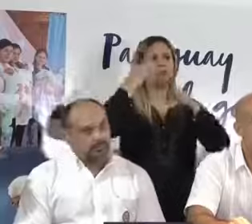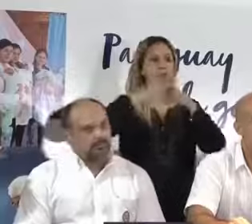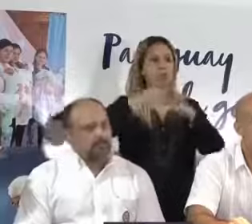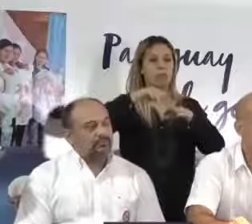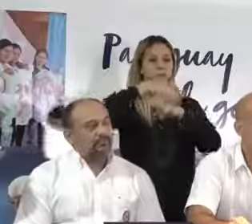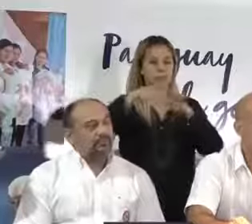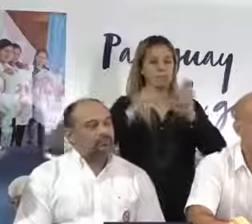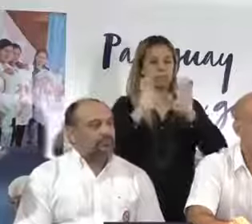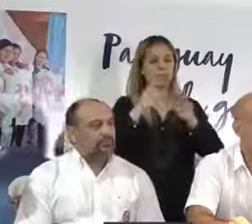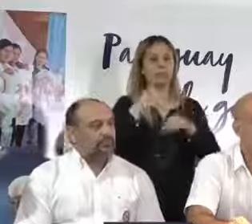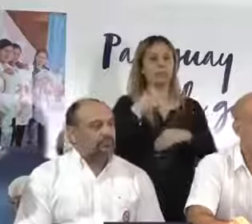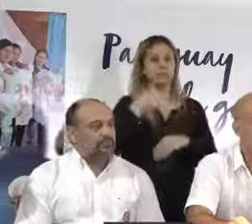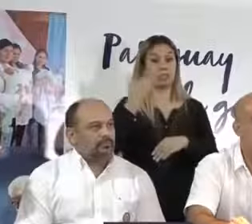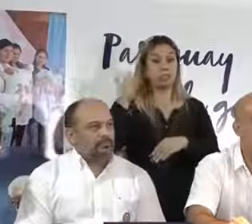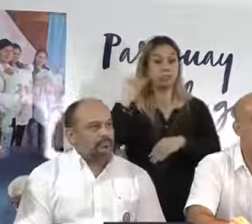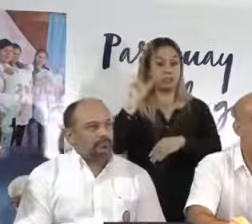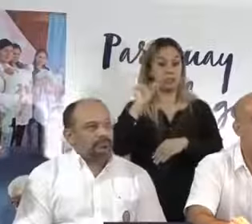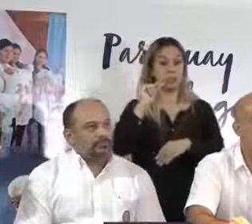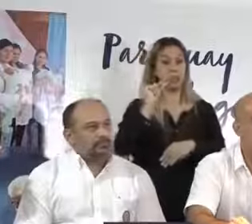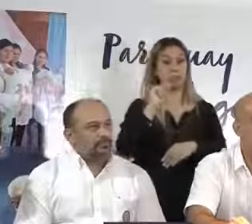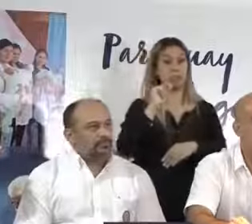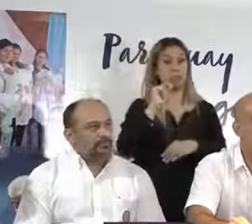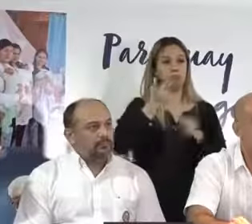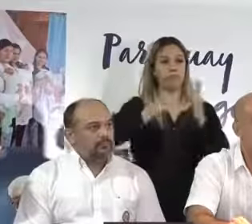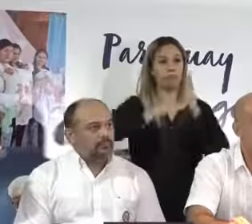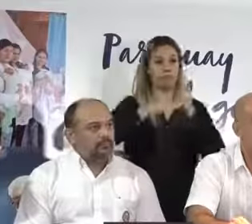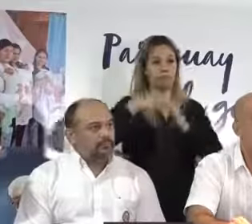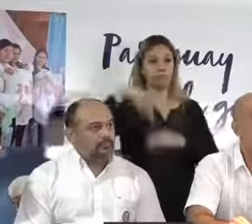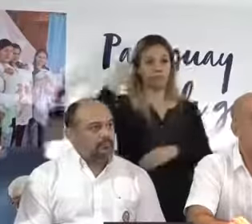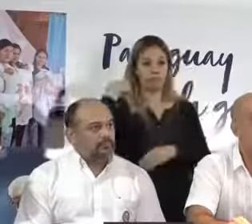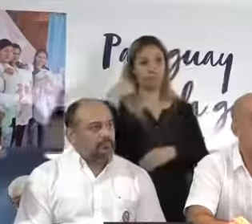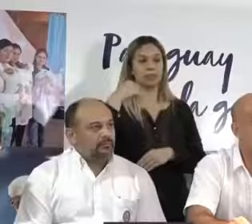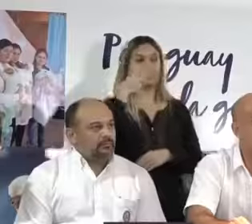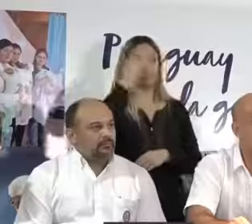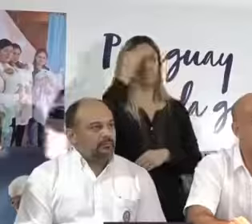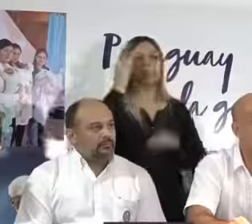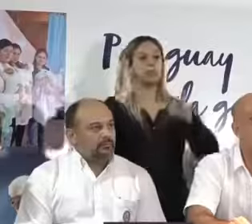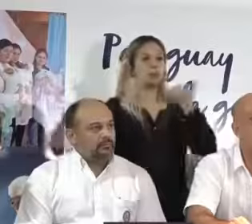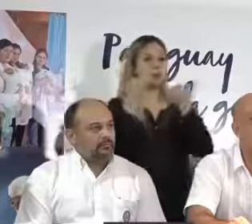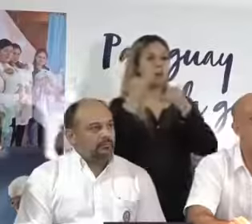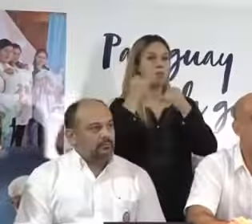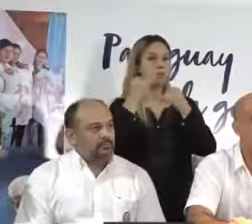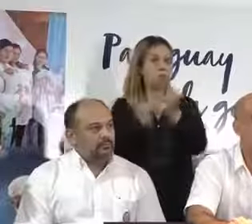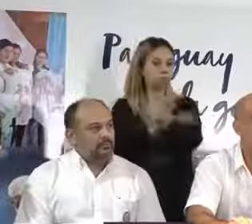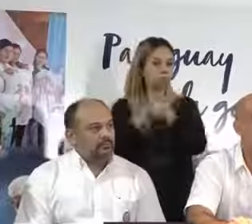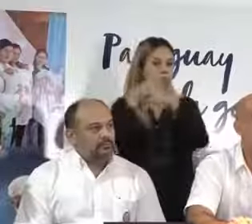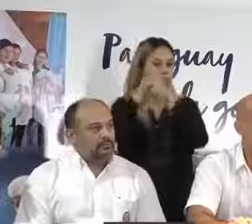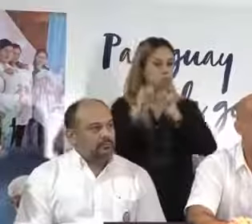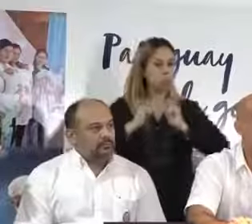vez que hemos conversado, el reporte del día viernes, hay un caso que fue descartado,